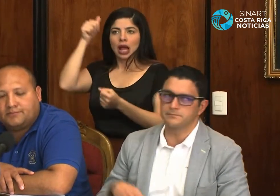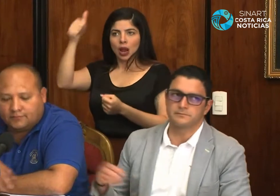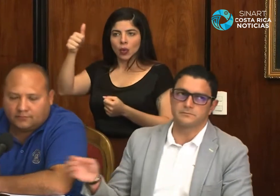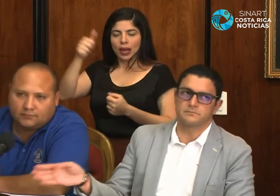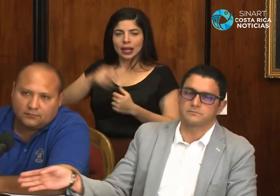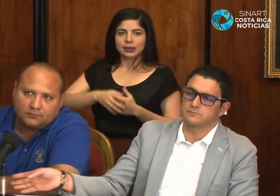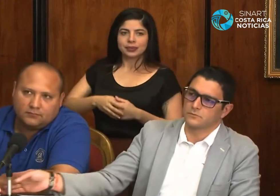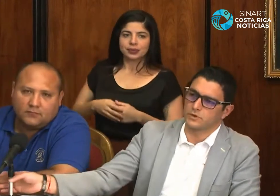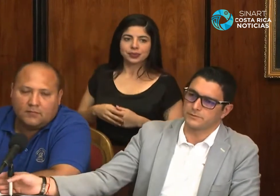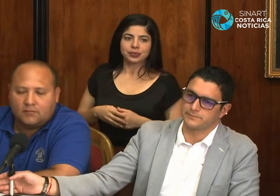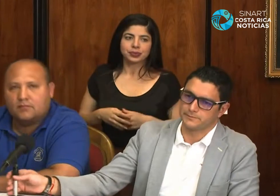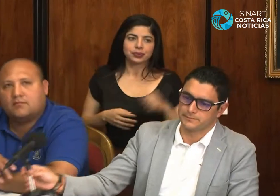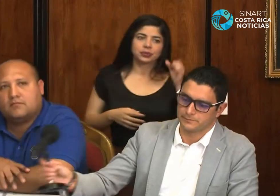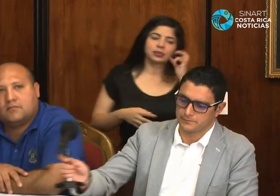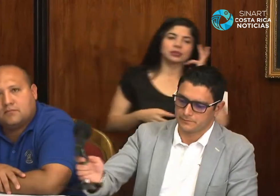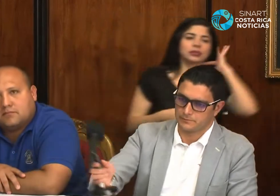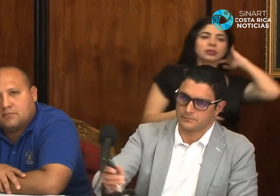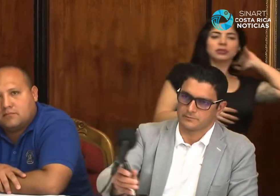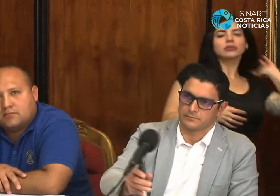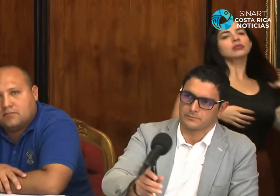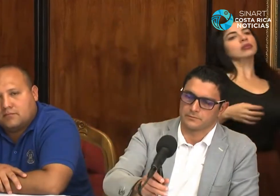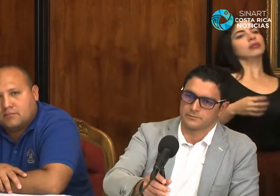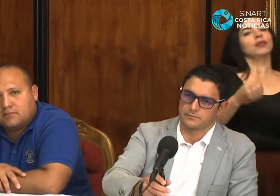Alajuela. Multimedios.